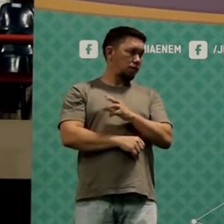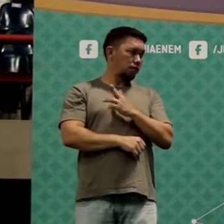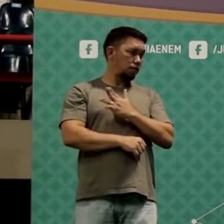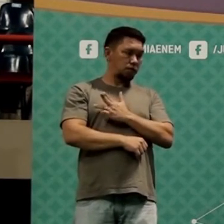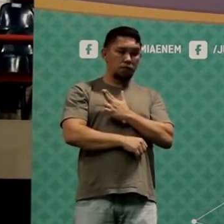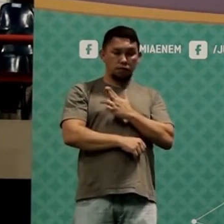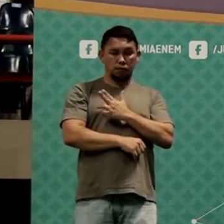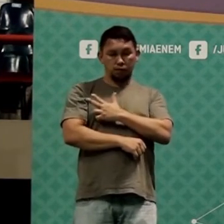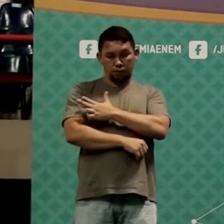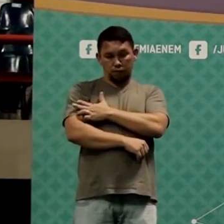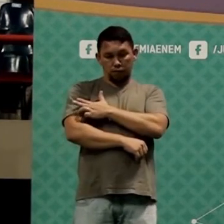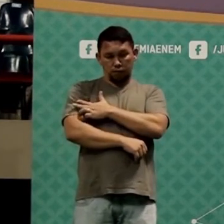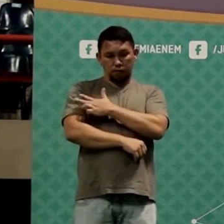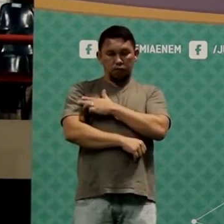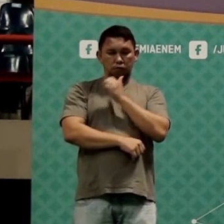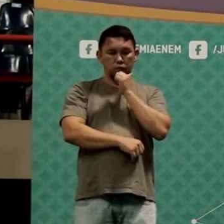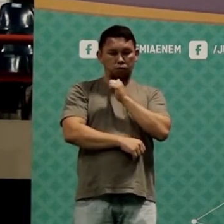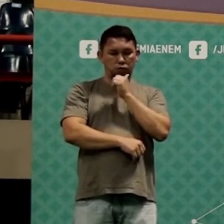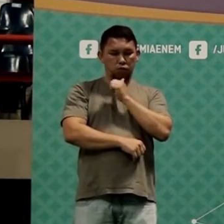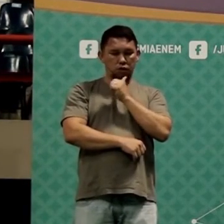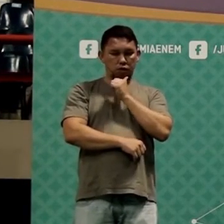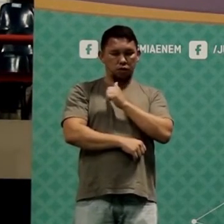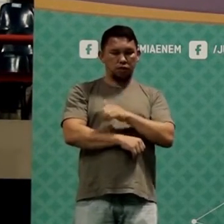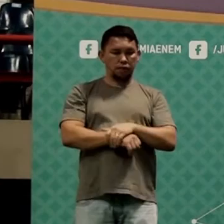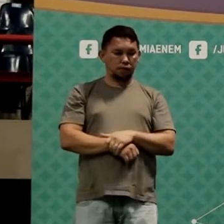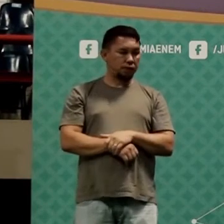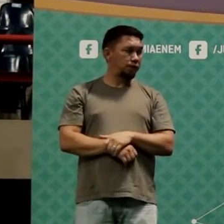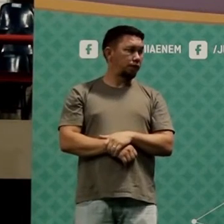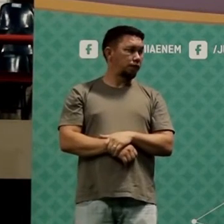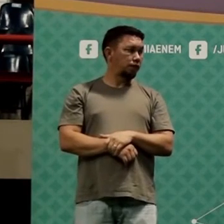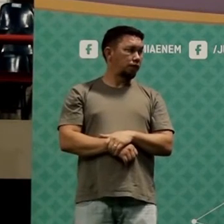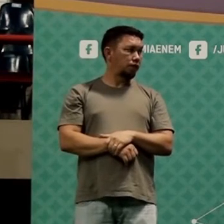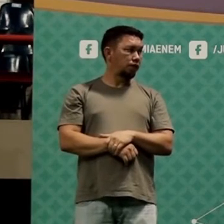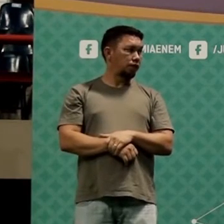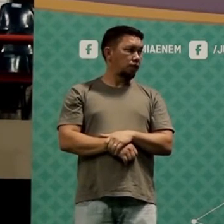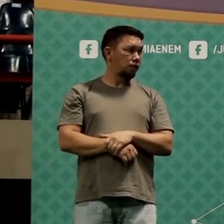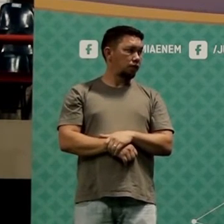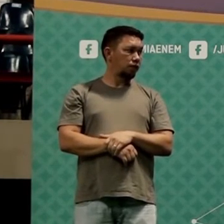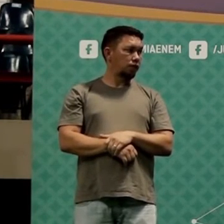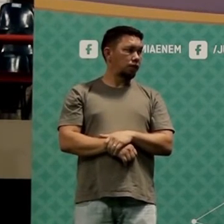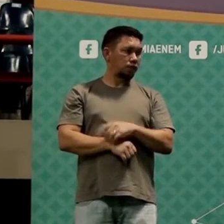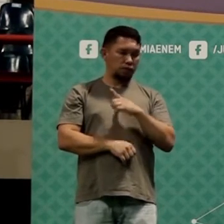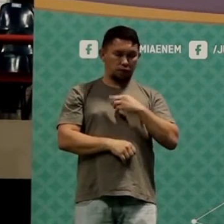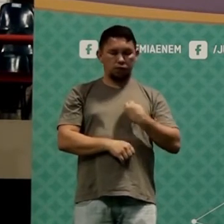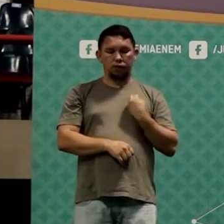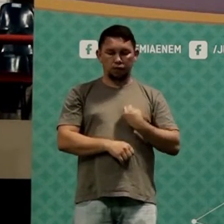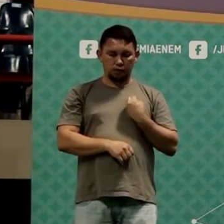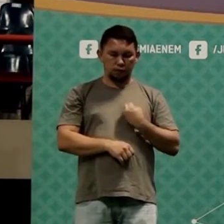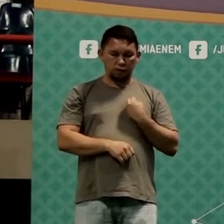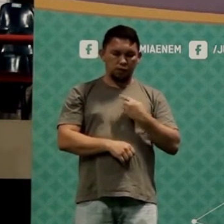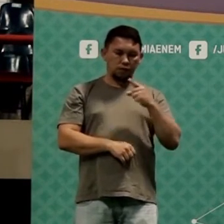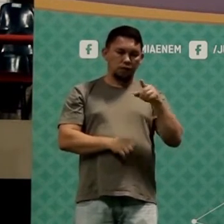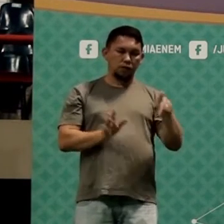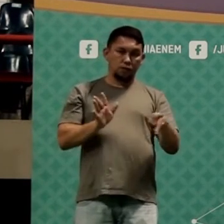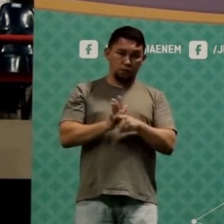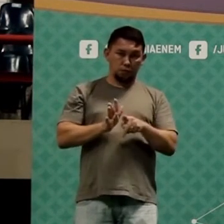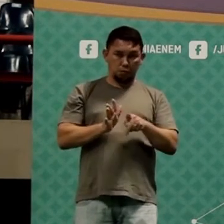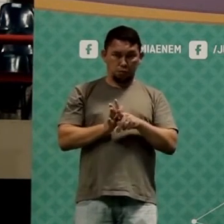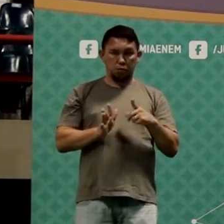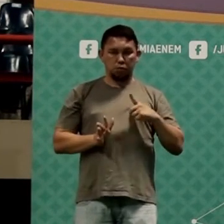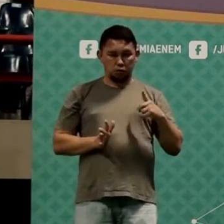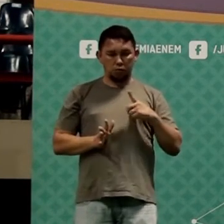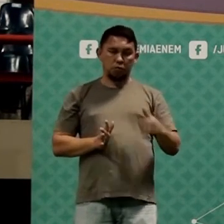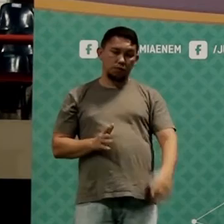o V, é o símbolo do feminino. Ela tá com o símbolo do feminino pelo lado esquerdo, que o lado esquerdo é o feminino.